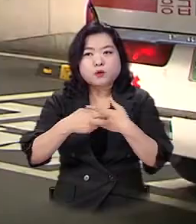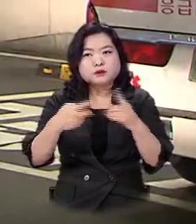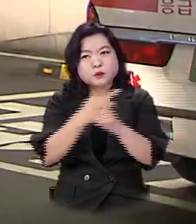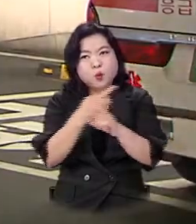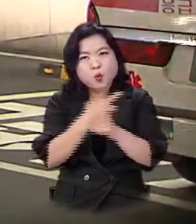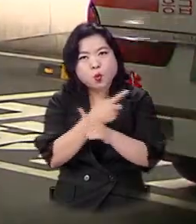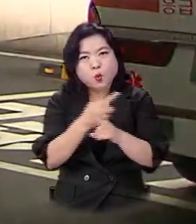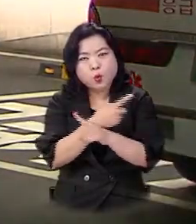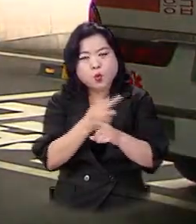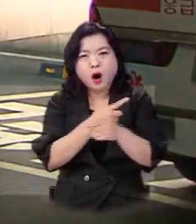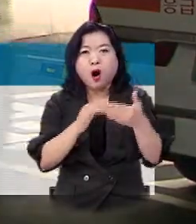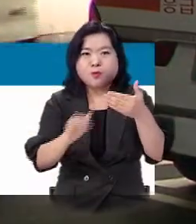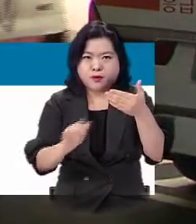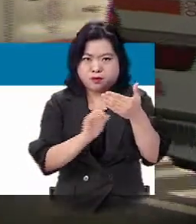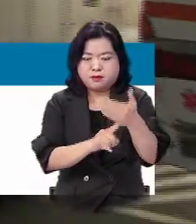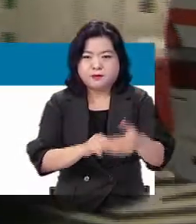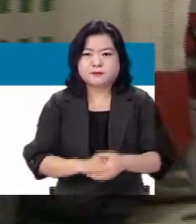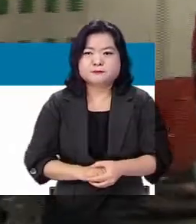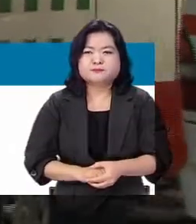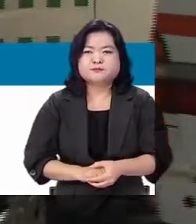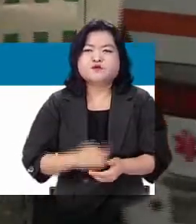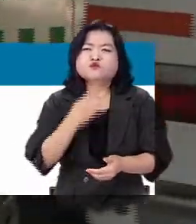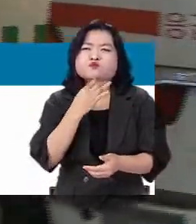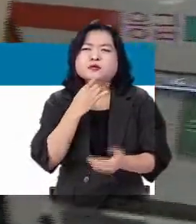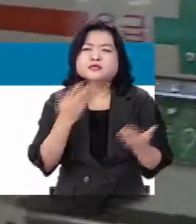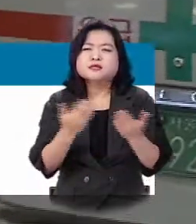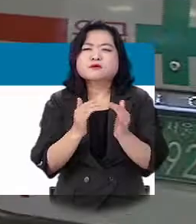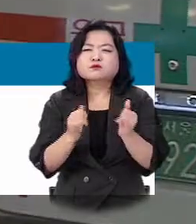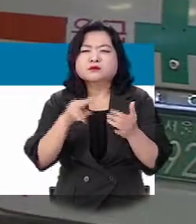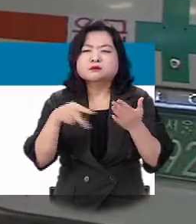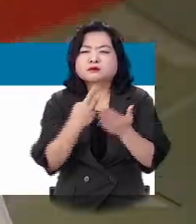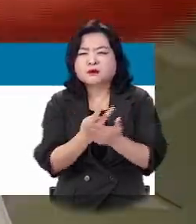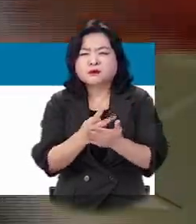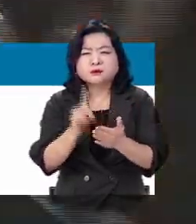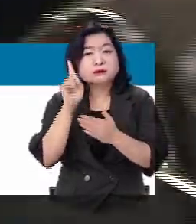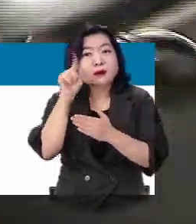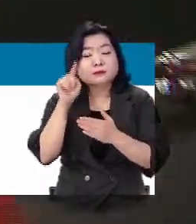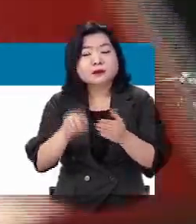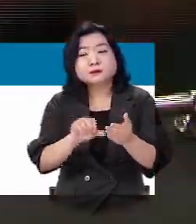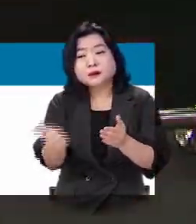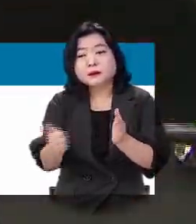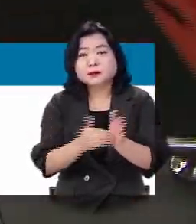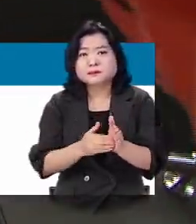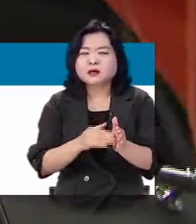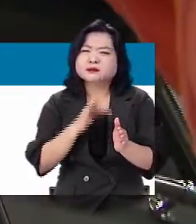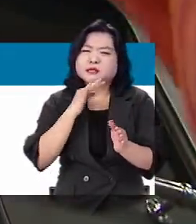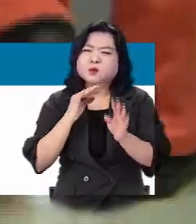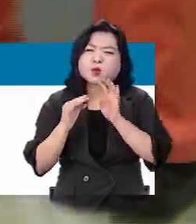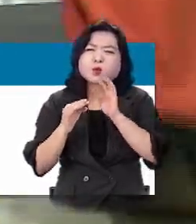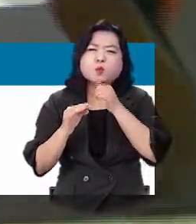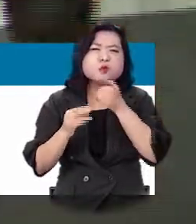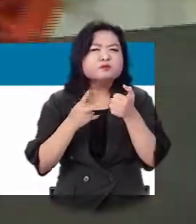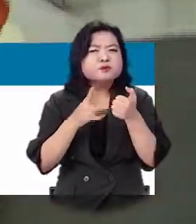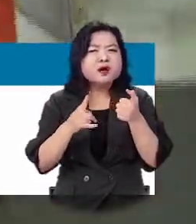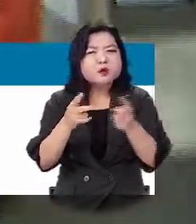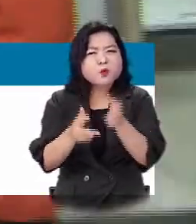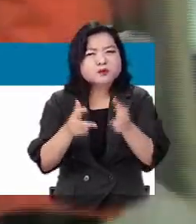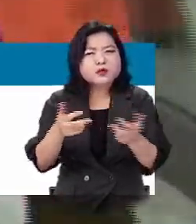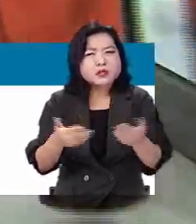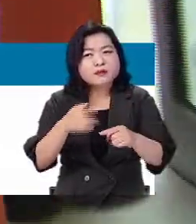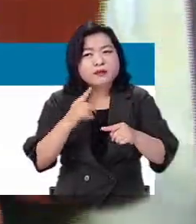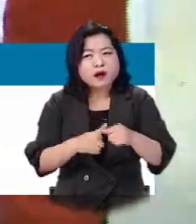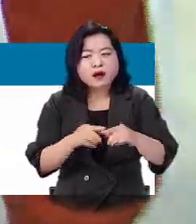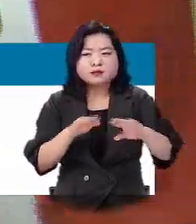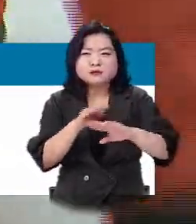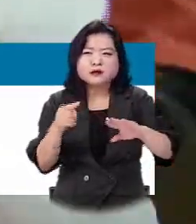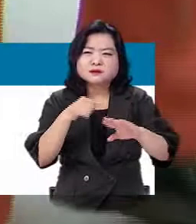받았습니다. 구미에서 일하는 분이 쓰러져 가지고 남란인가 사망하셨는데 저는 한 50대로 이제 공장에서 일을 하다가 해가 쉬는데